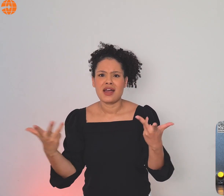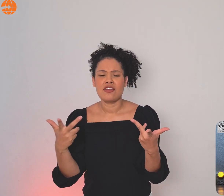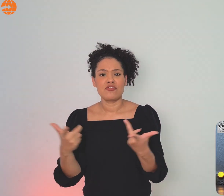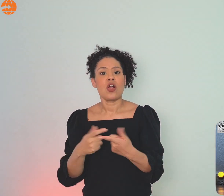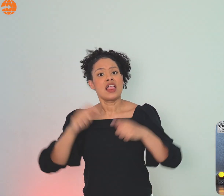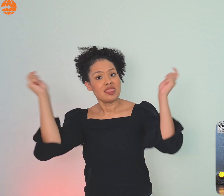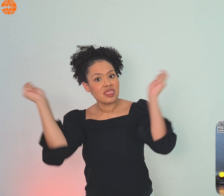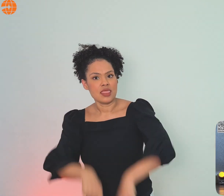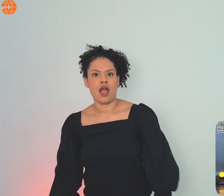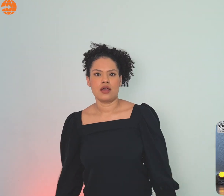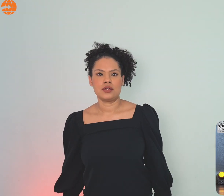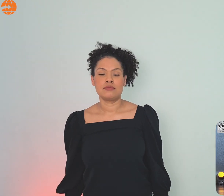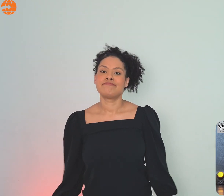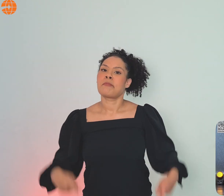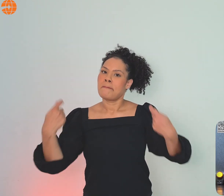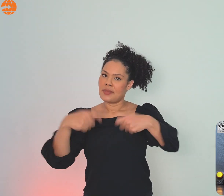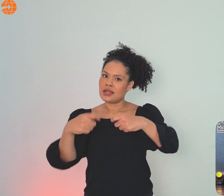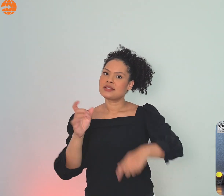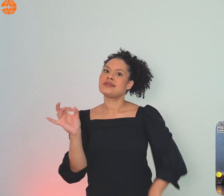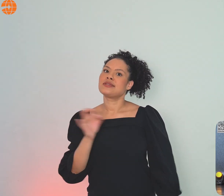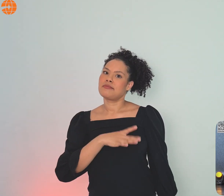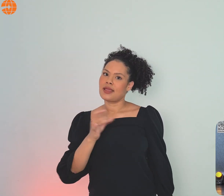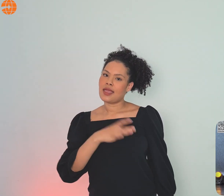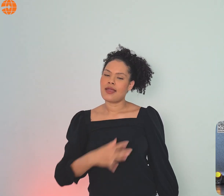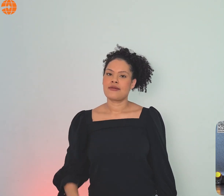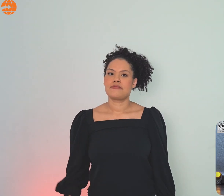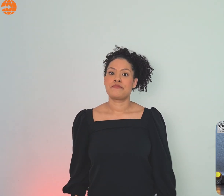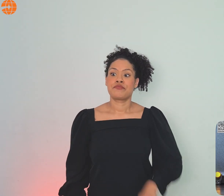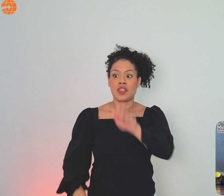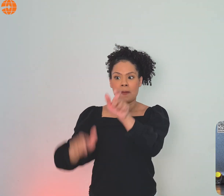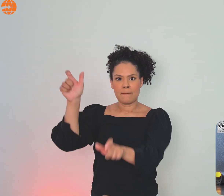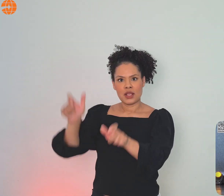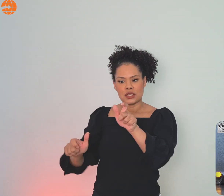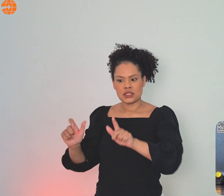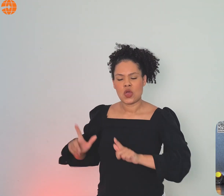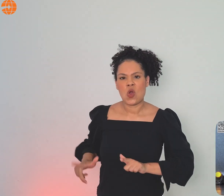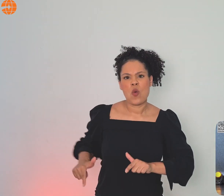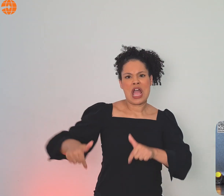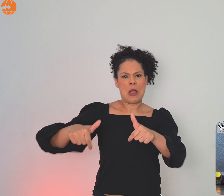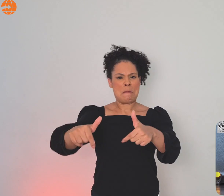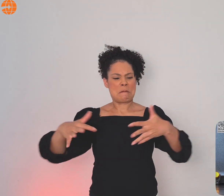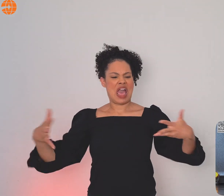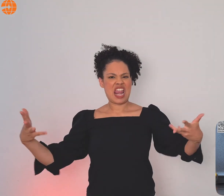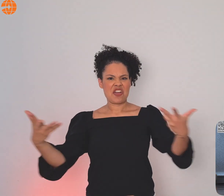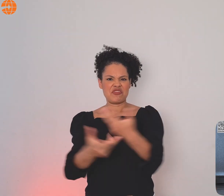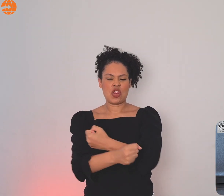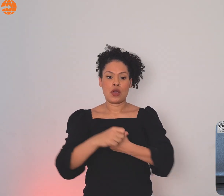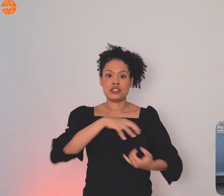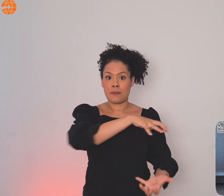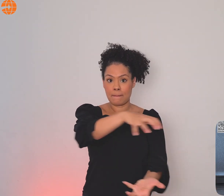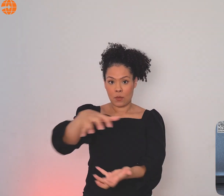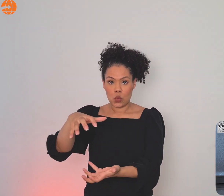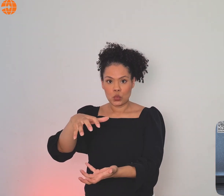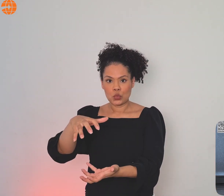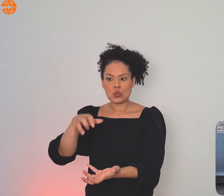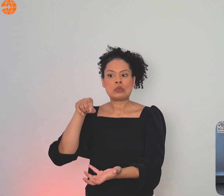pelo medo. Ninguém que fez grandeza na terra não teve que superar o seu medo.